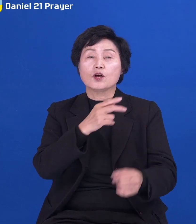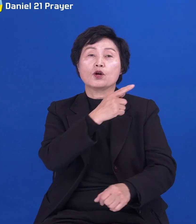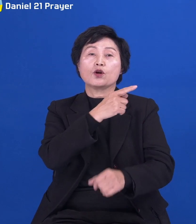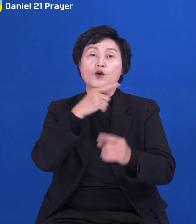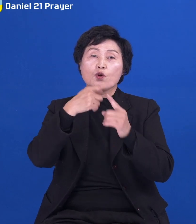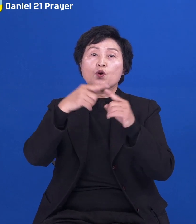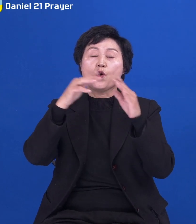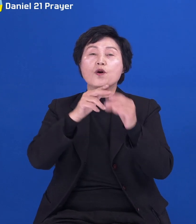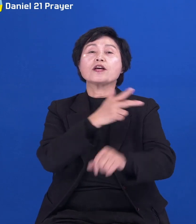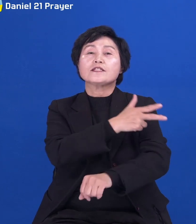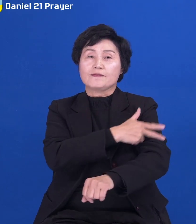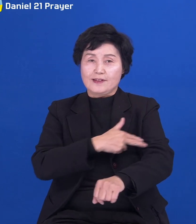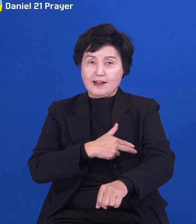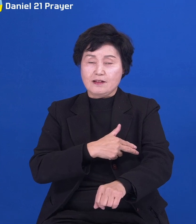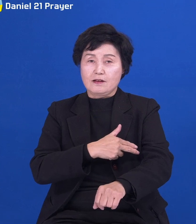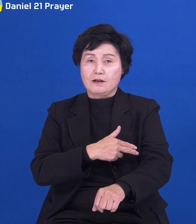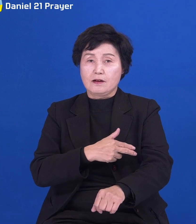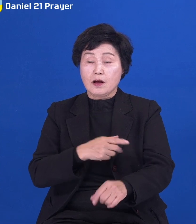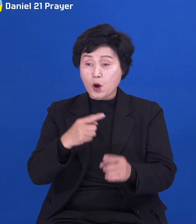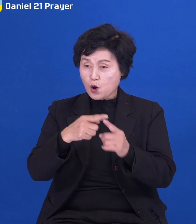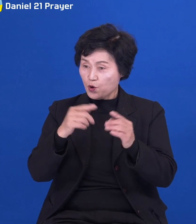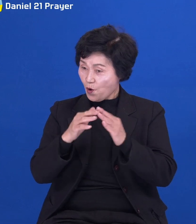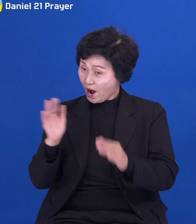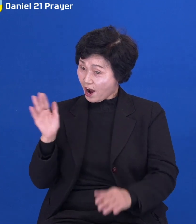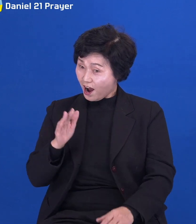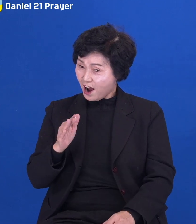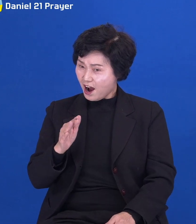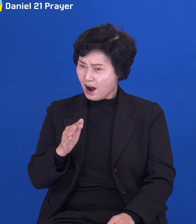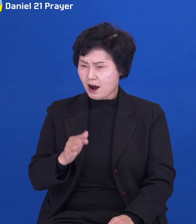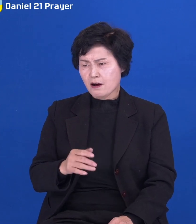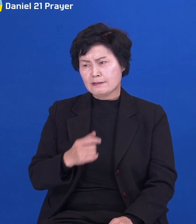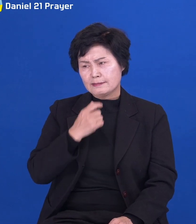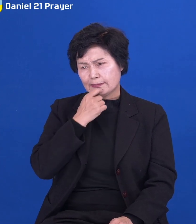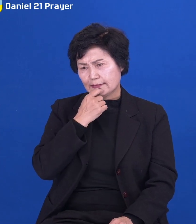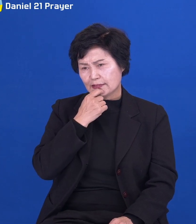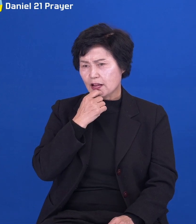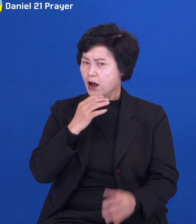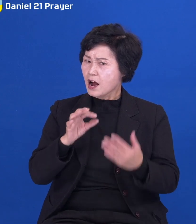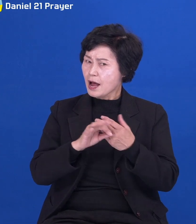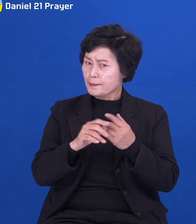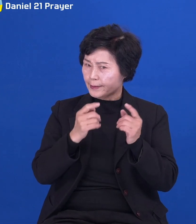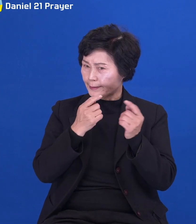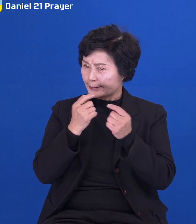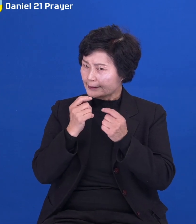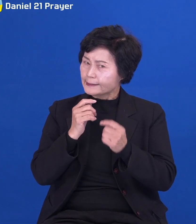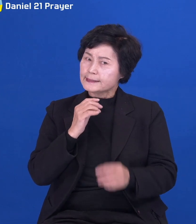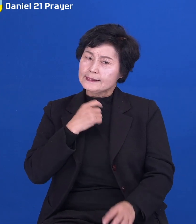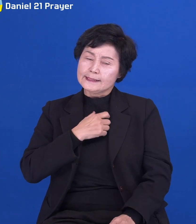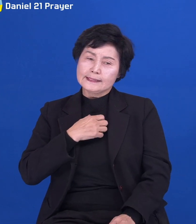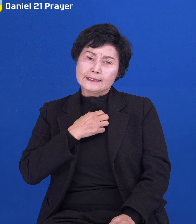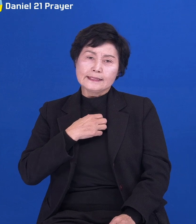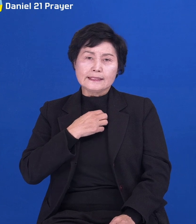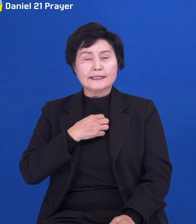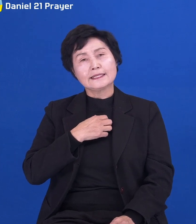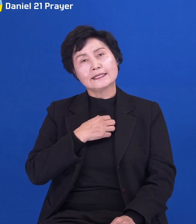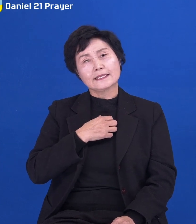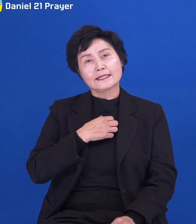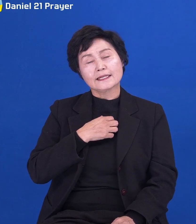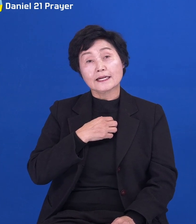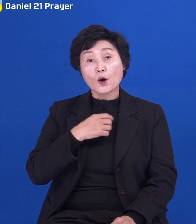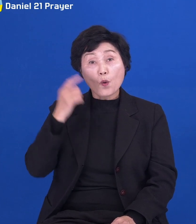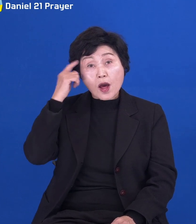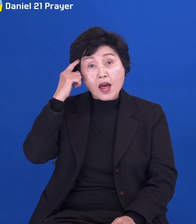하는데 이거 안 나가자니 눈치 보이고 나가자니 싫고, 왜냐하면 교회에 대한 이미지가 북한 애들한테 안 좋게 각인이 되어 있었기